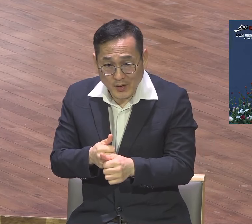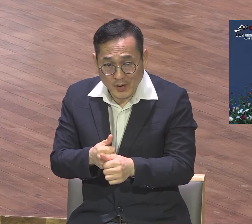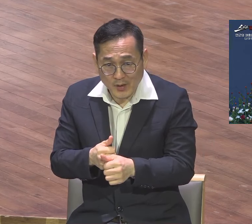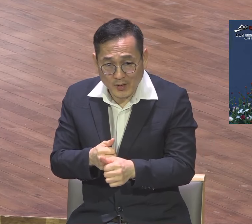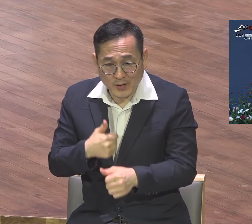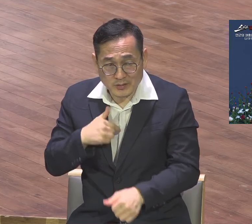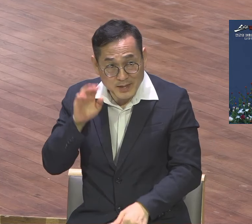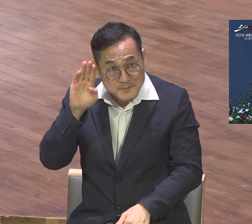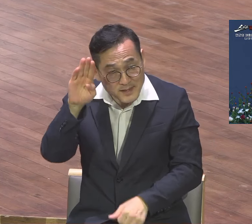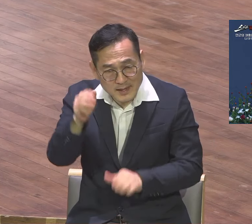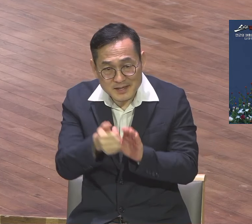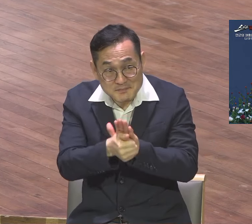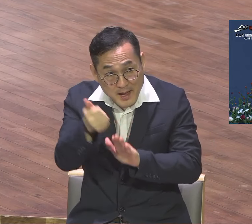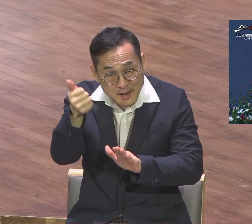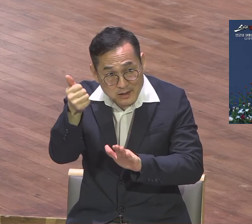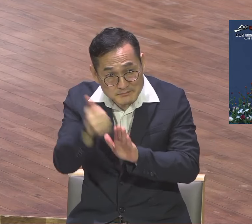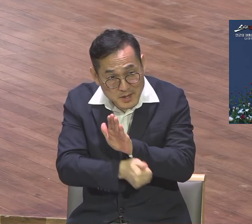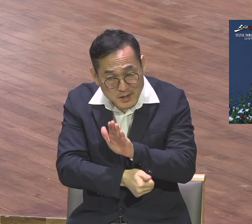겁니다.